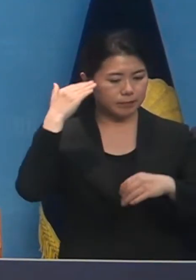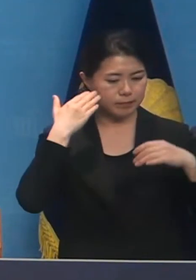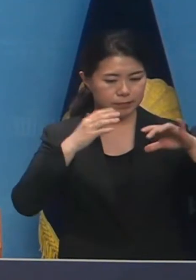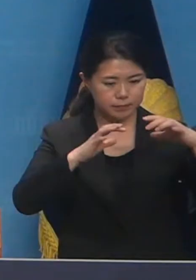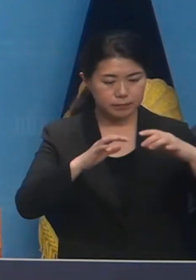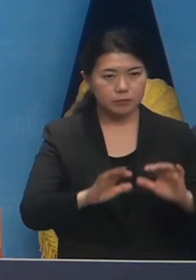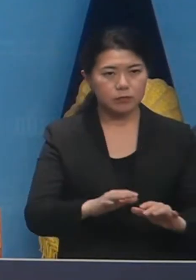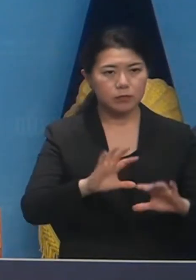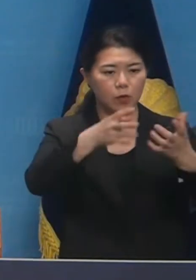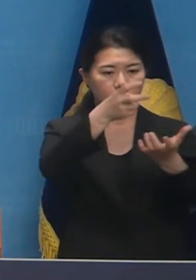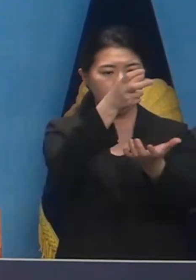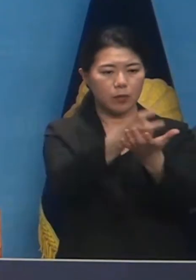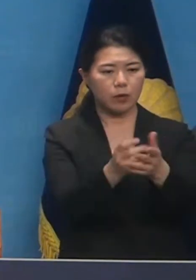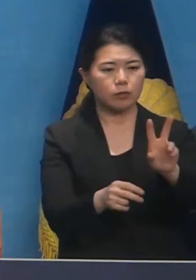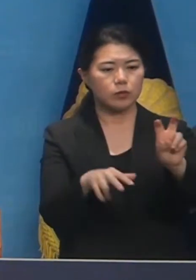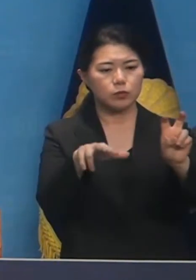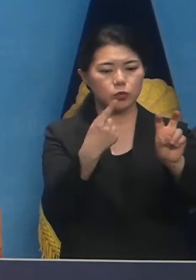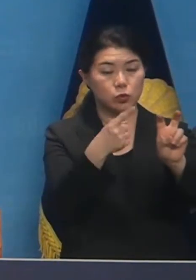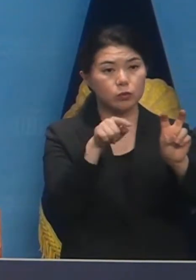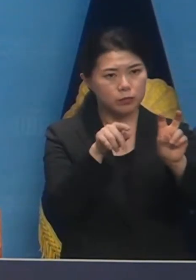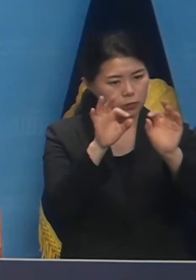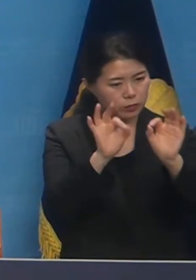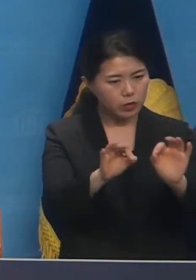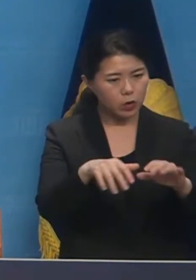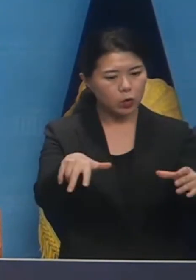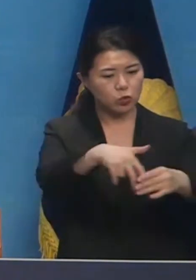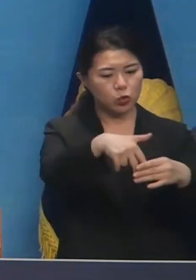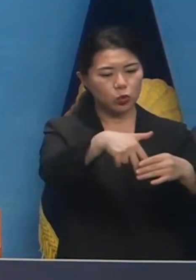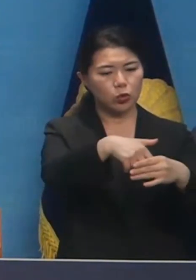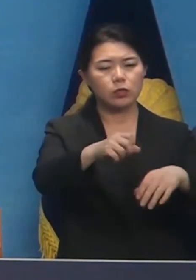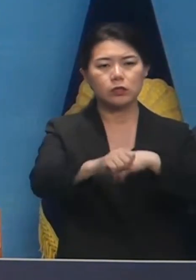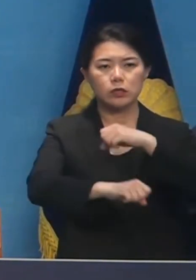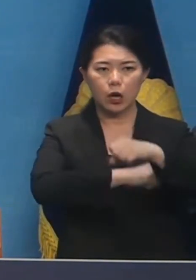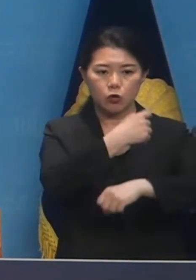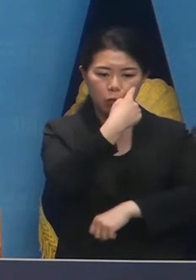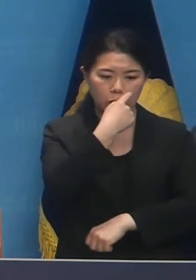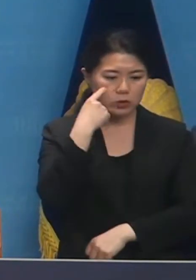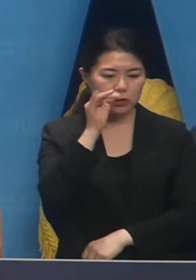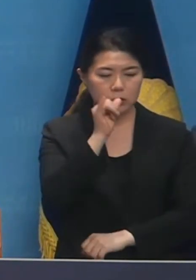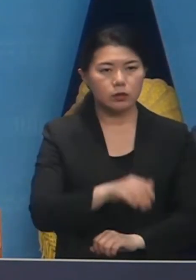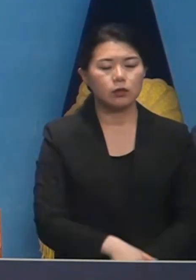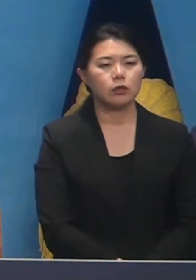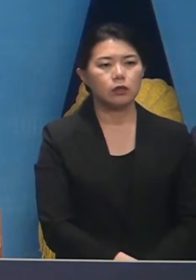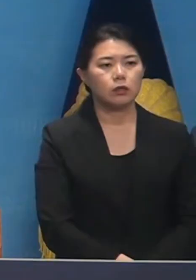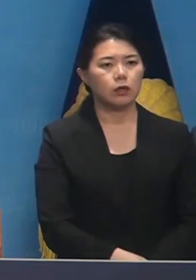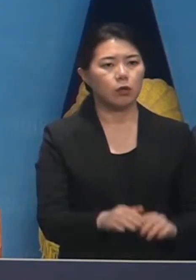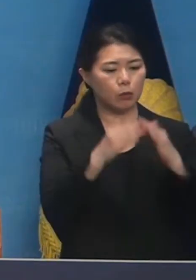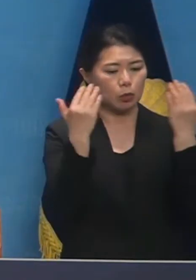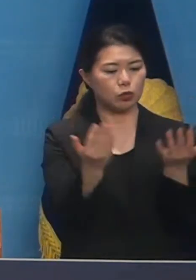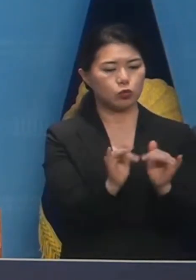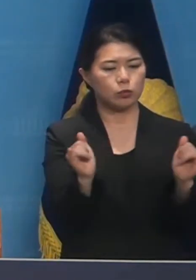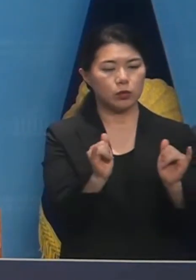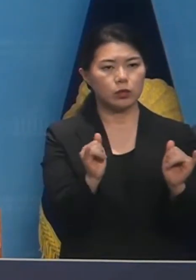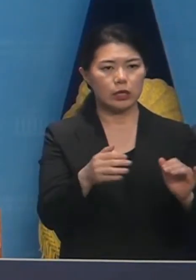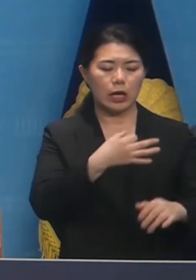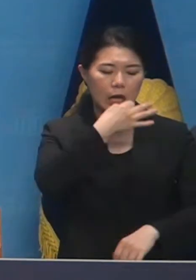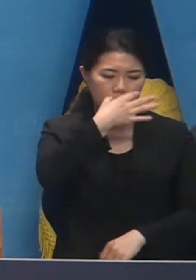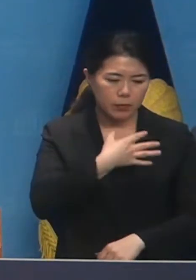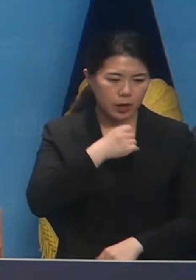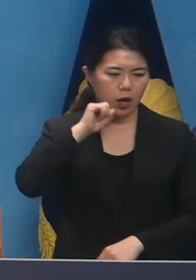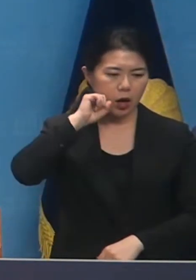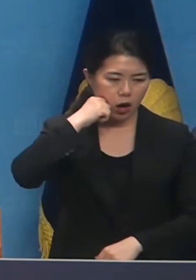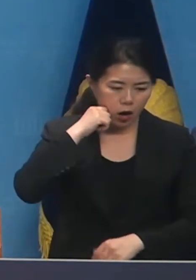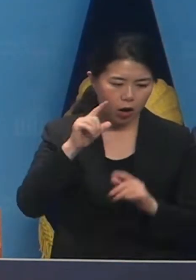대한민국은 헌법 제20조를 통해 종교의 자유를 보장하고 있다. 온 국민은 힘들고